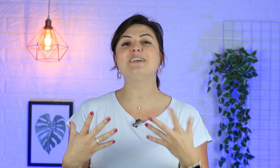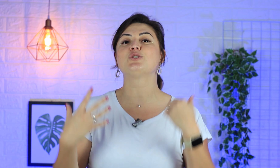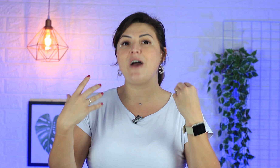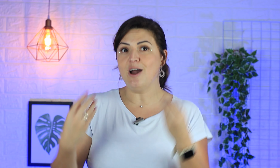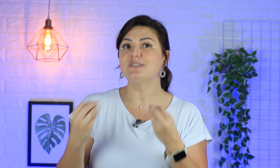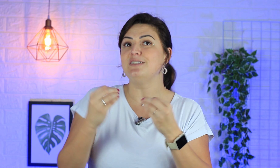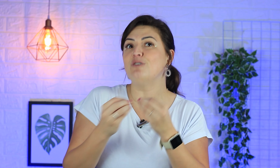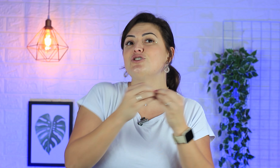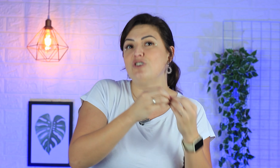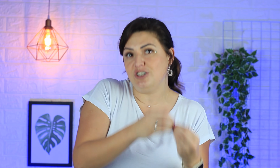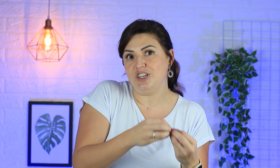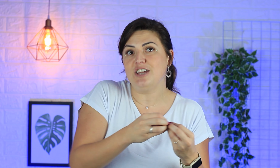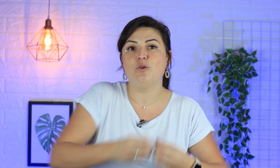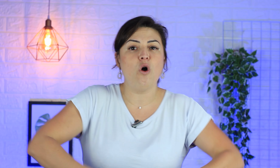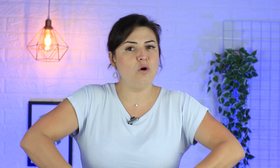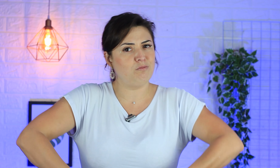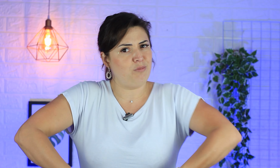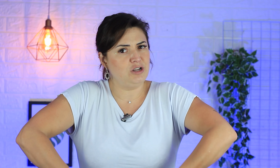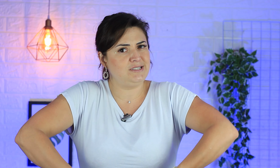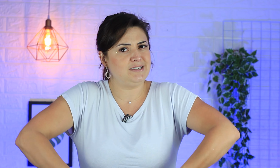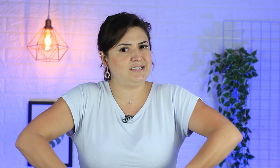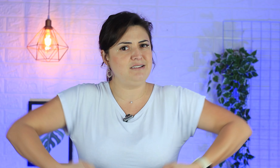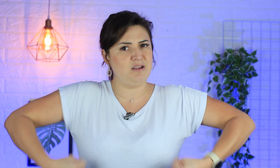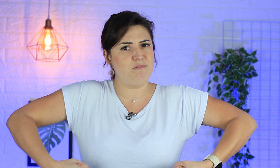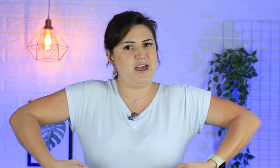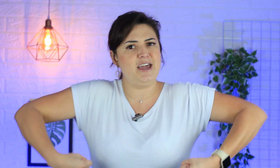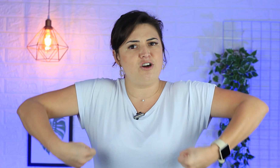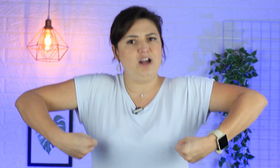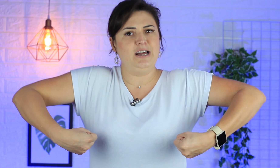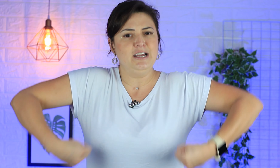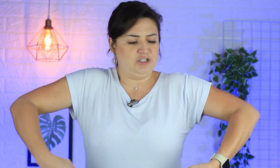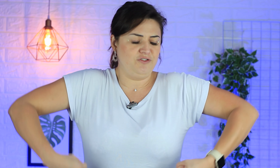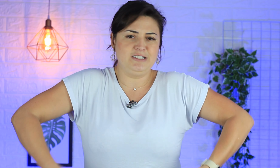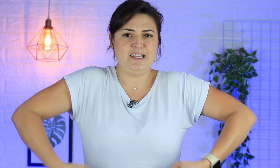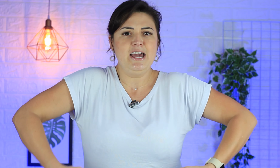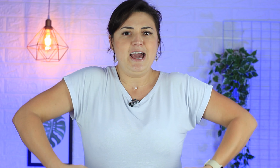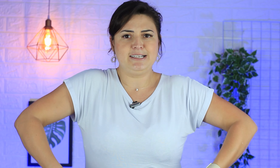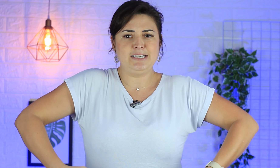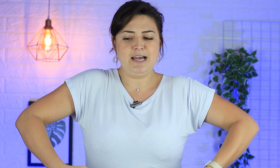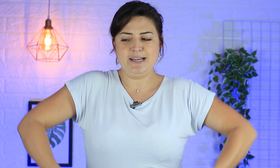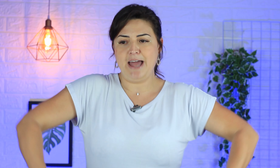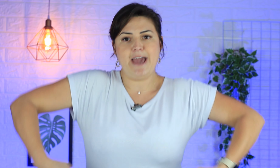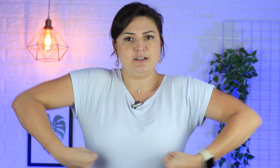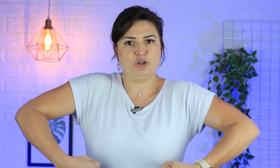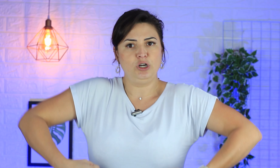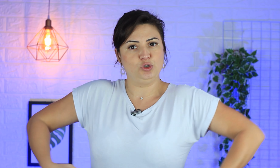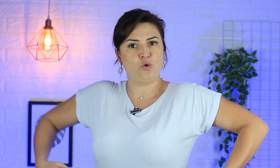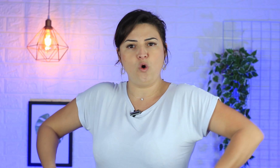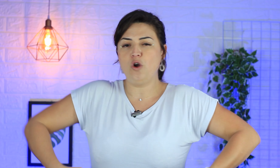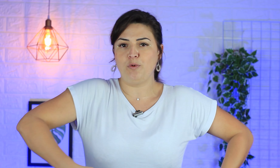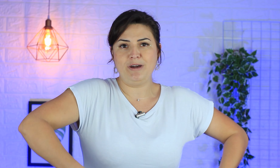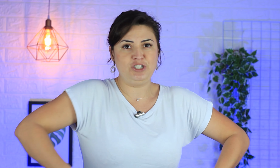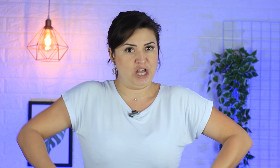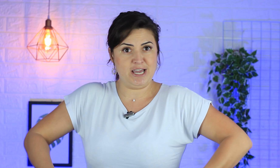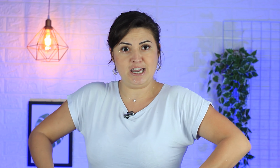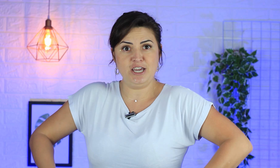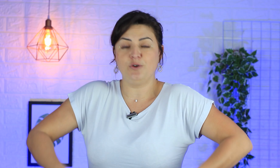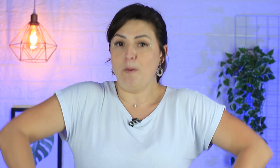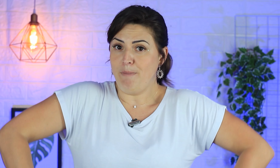peso é o sinal de gordinho. Ou pode ser assim também, olha, de fazer essa ideia do corpo mais cheinho. Então,